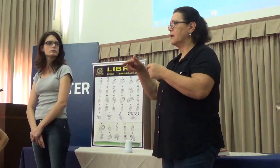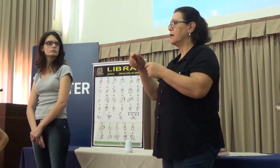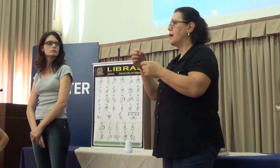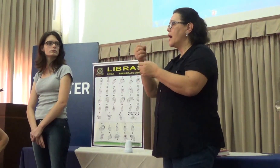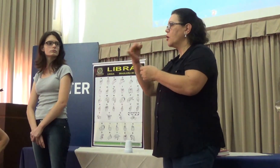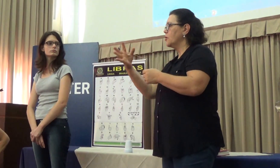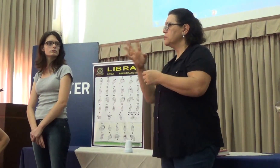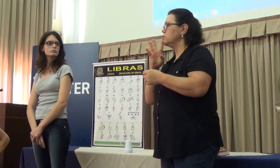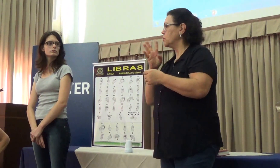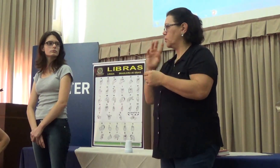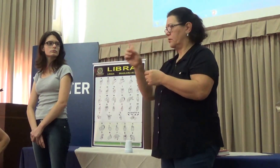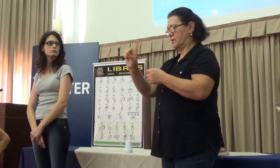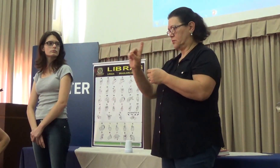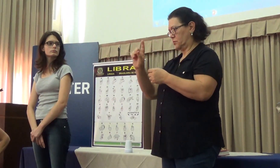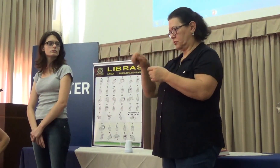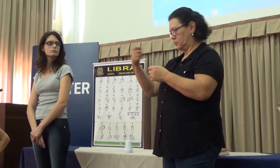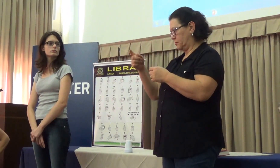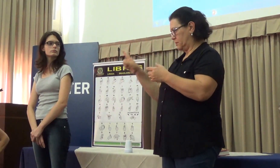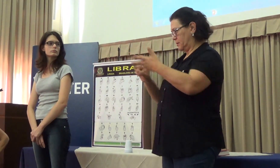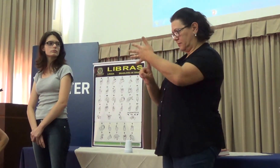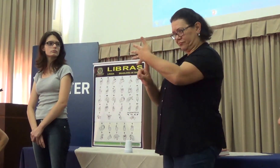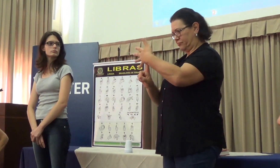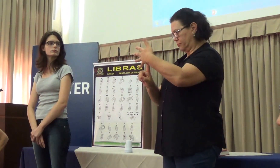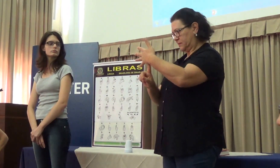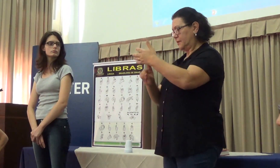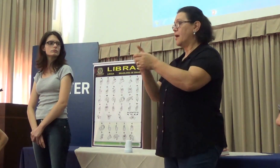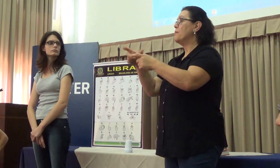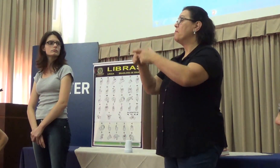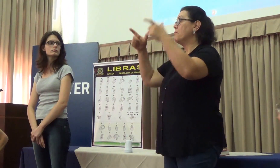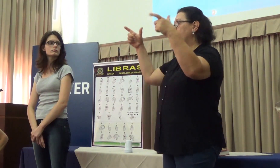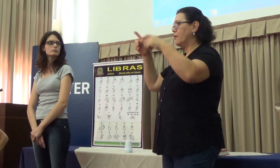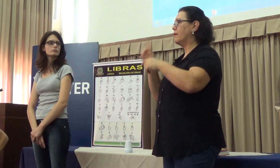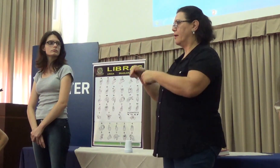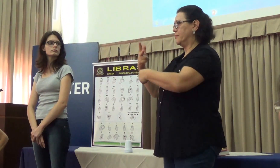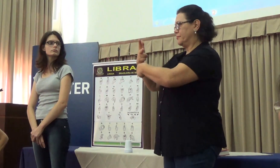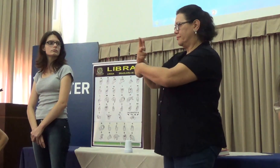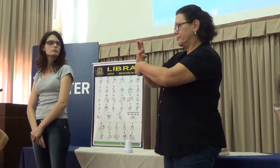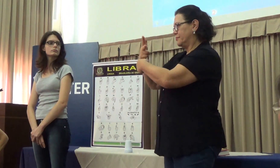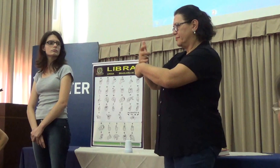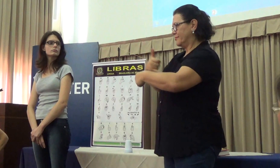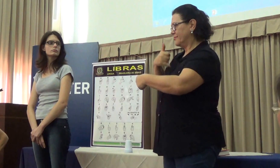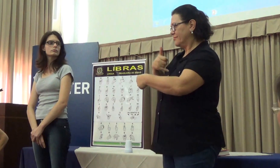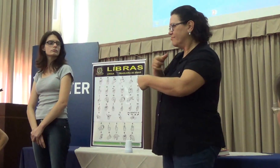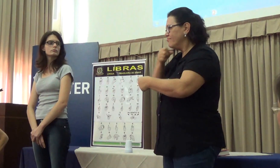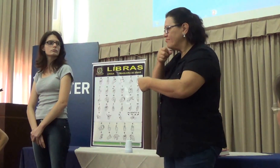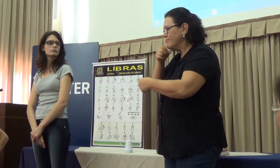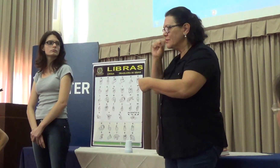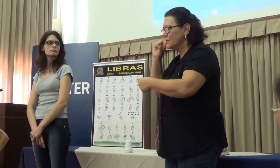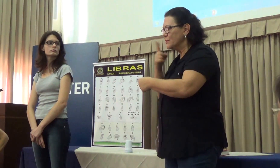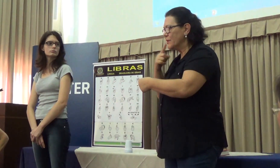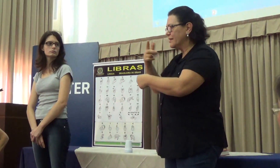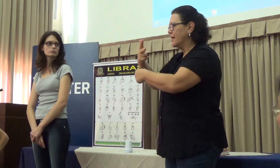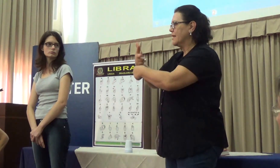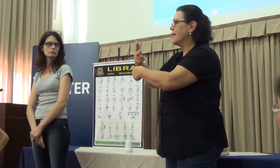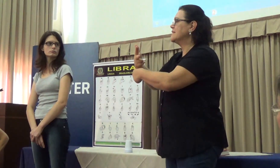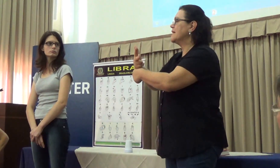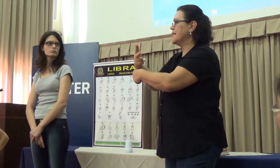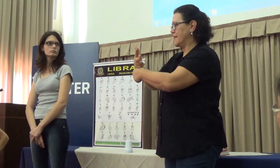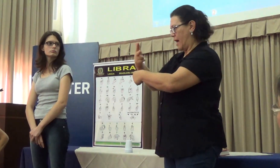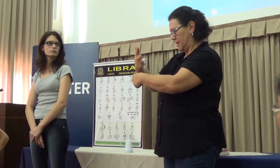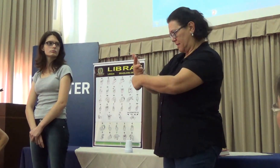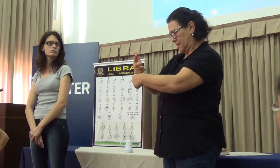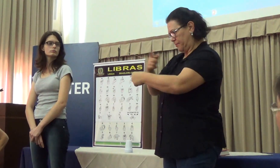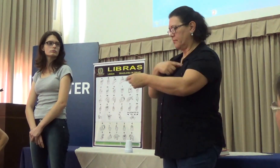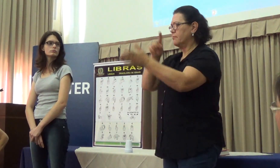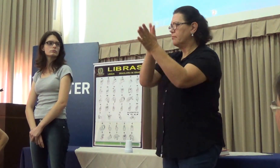Complementando o que foi falado, algumas pessoas não conhecem a central de Libras. As pessoas